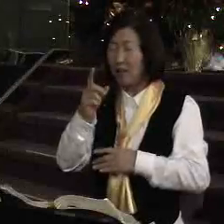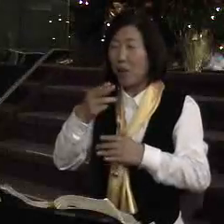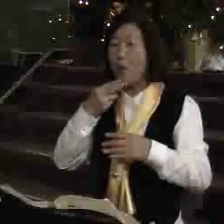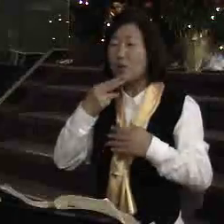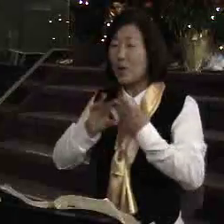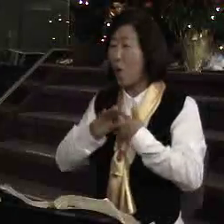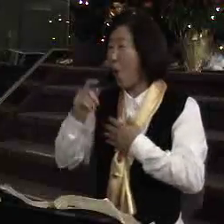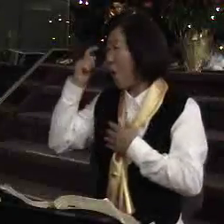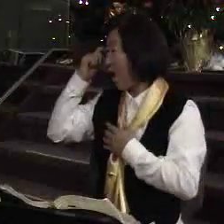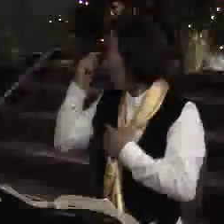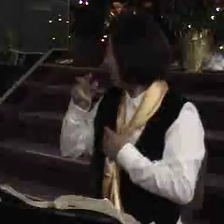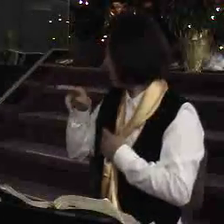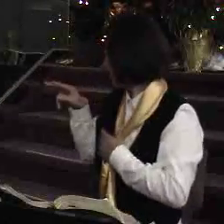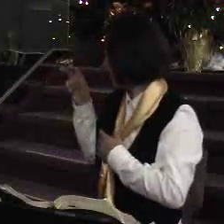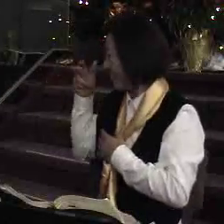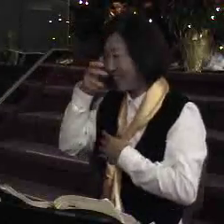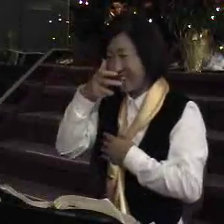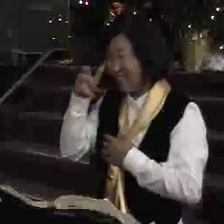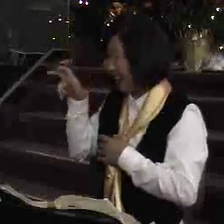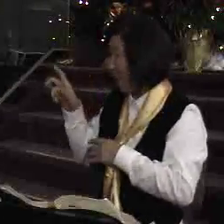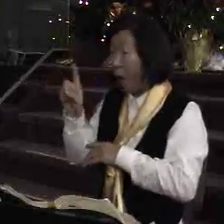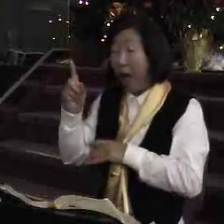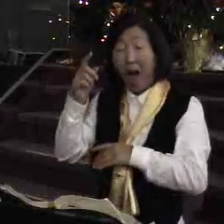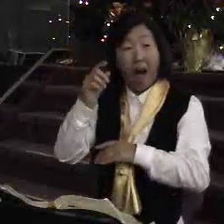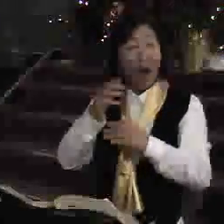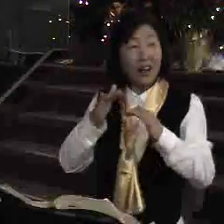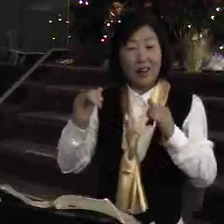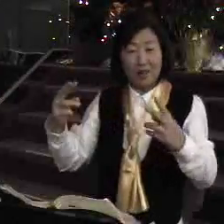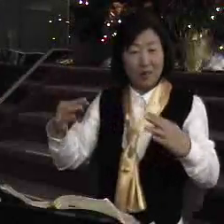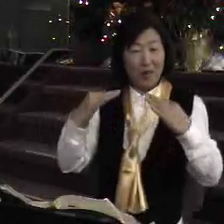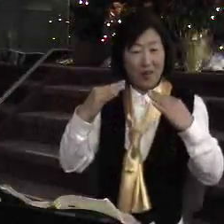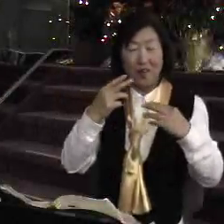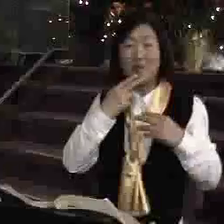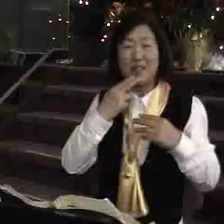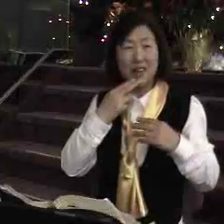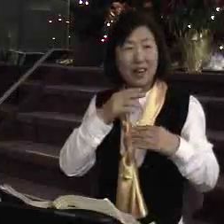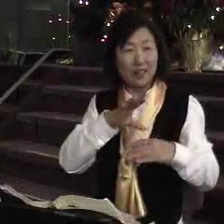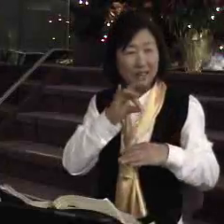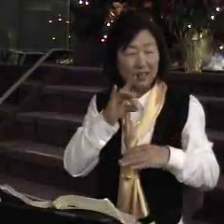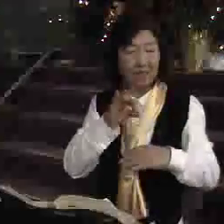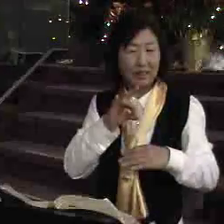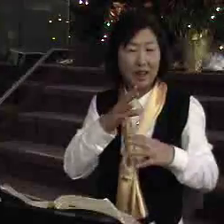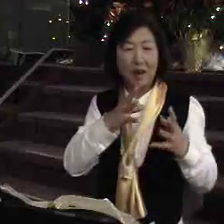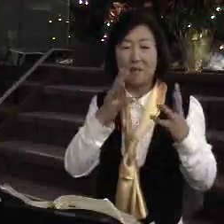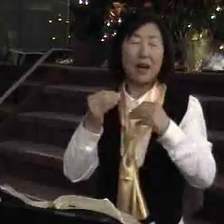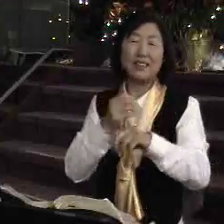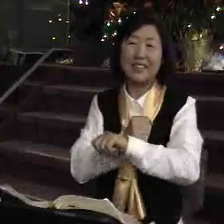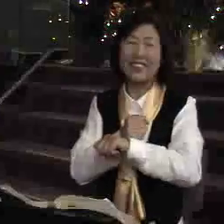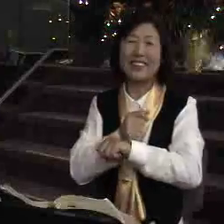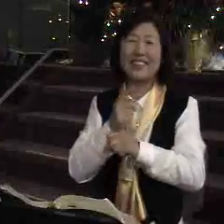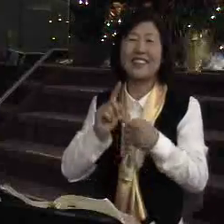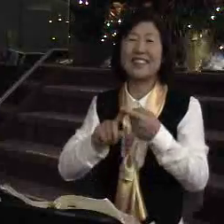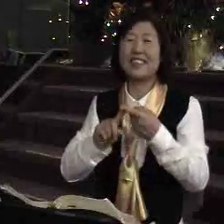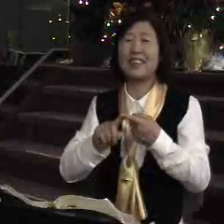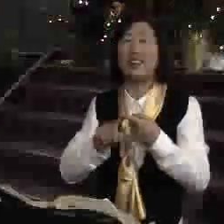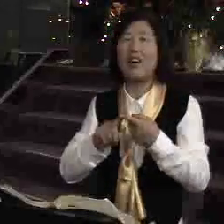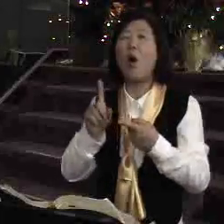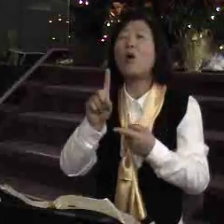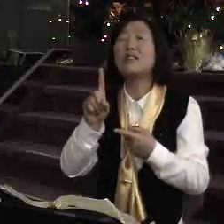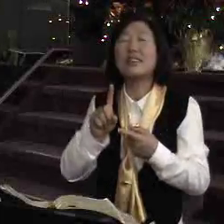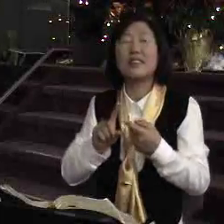좀 왜 아무도 없나 뭐 이런 생각을 하고, 그래서 처음 봤어요. 처음 본 게 아니죠. 많이 이래요. 근데 우리